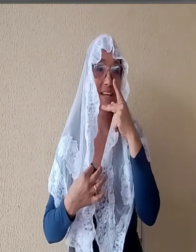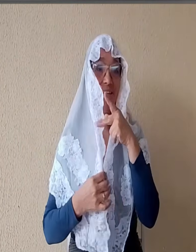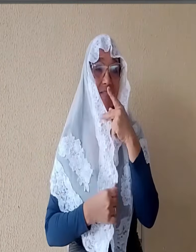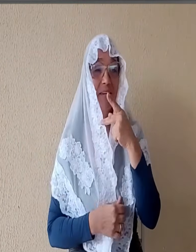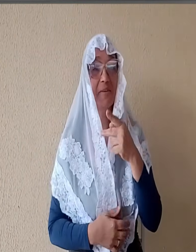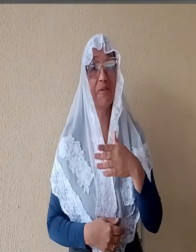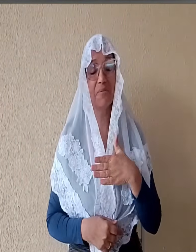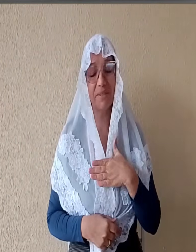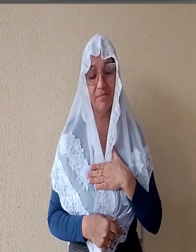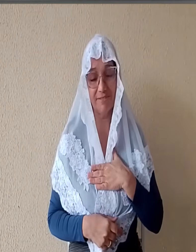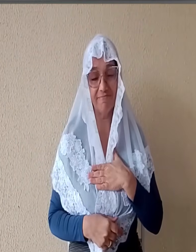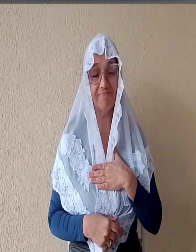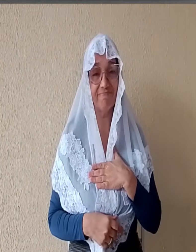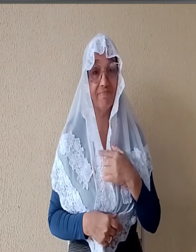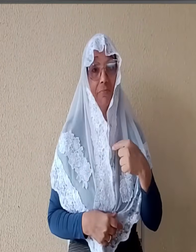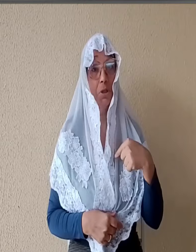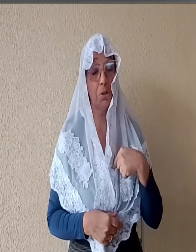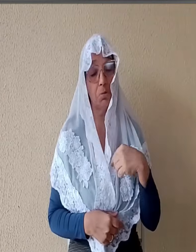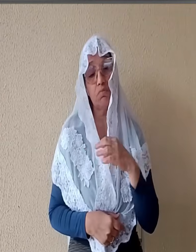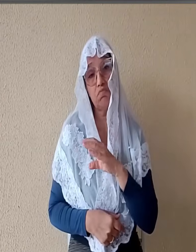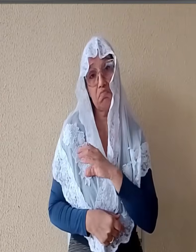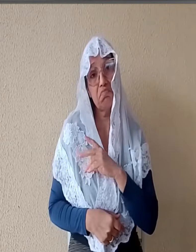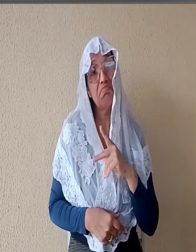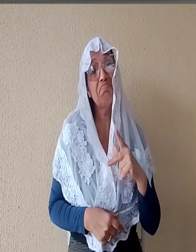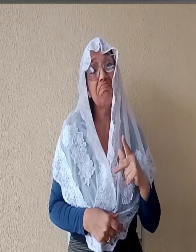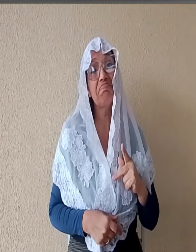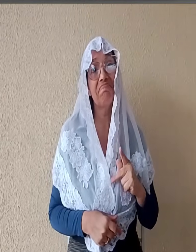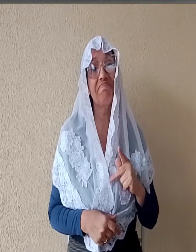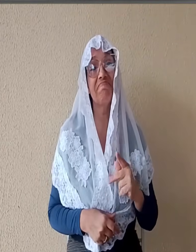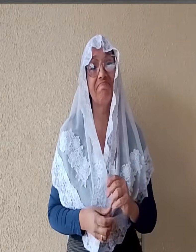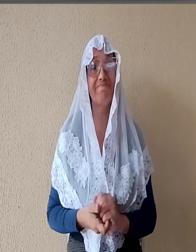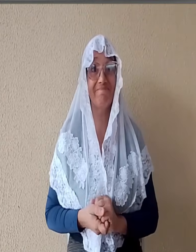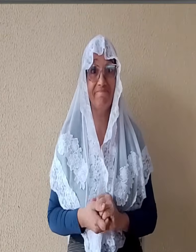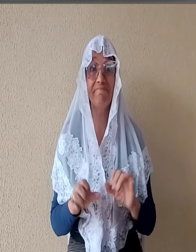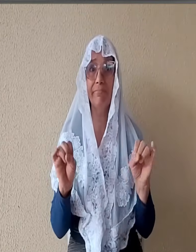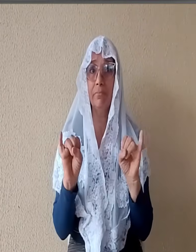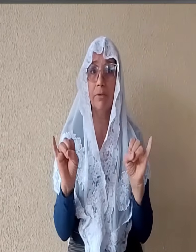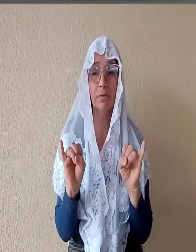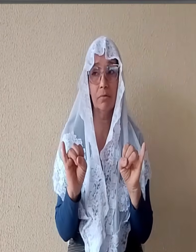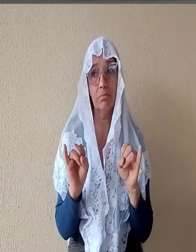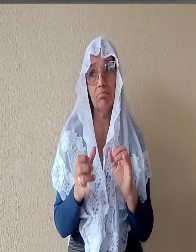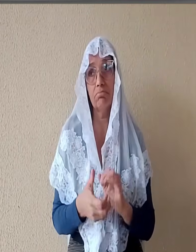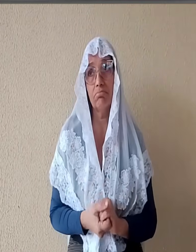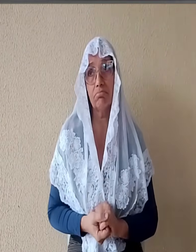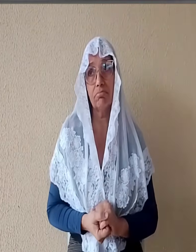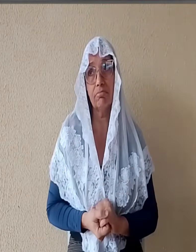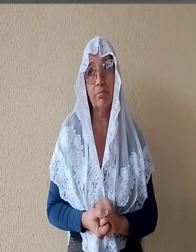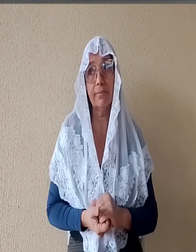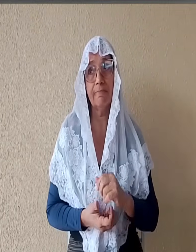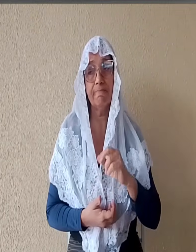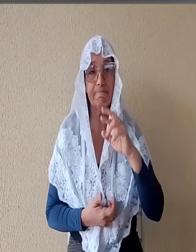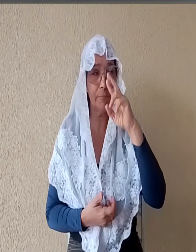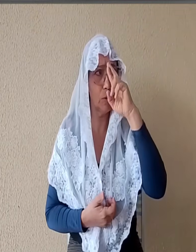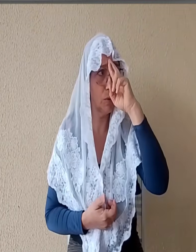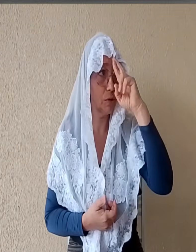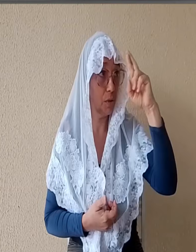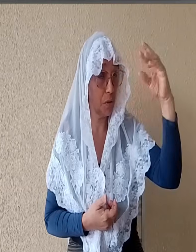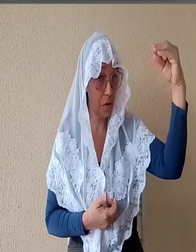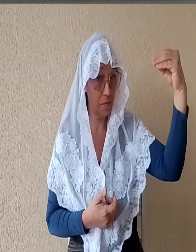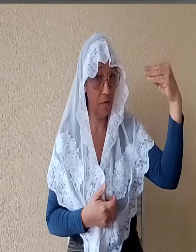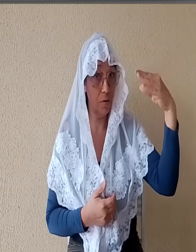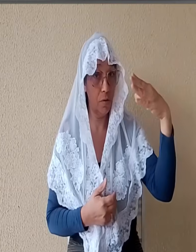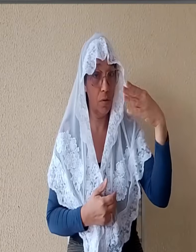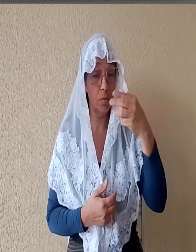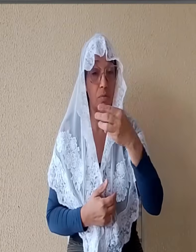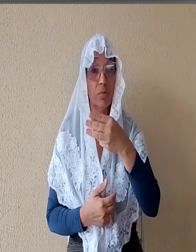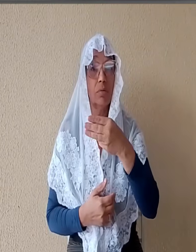bateu certinho. Glória. E o Senhor quer que faz o quê, irmão? Quer que volta como era a obra original.